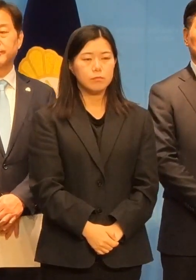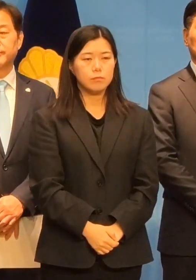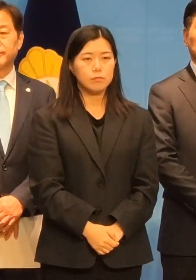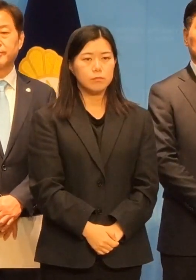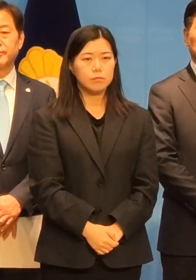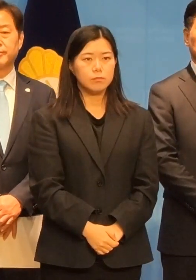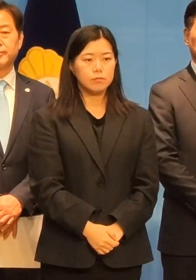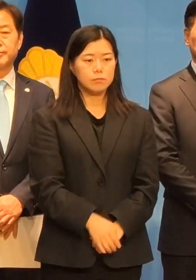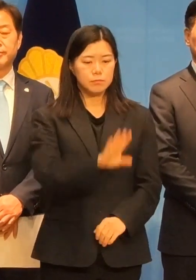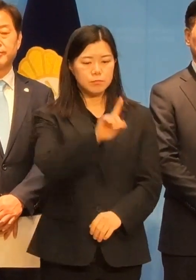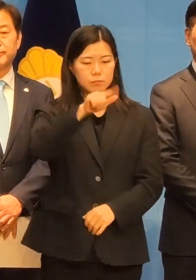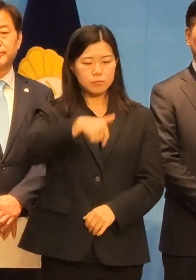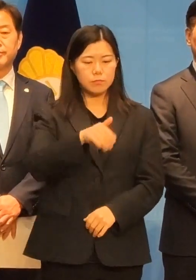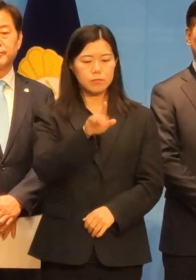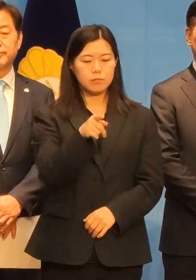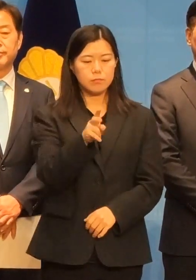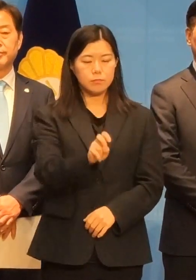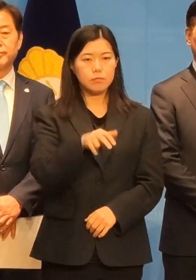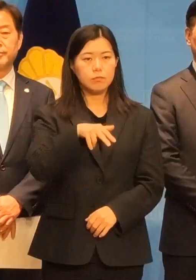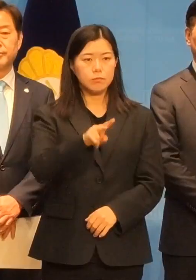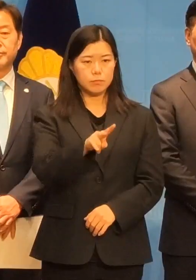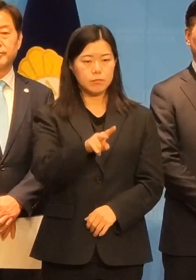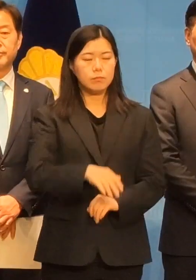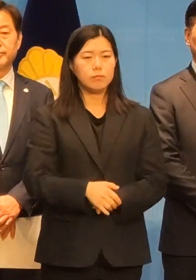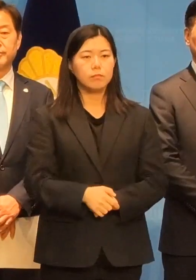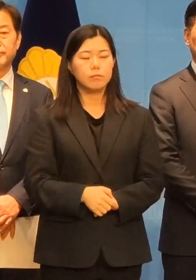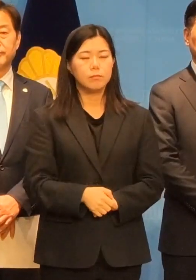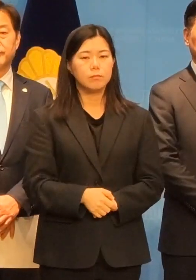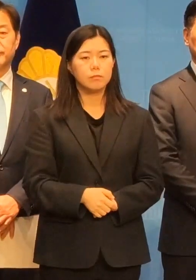네, 박범계 의원입니다.